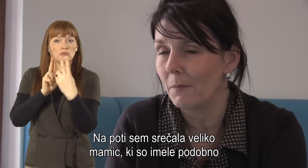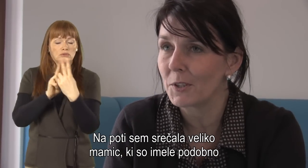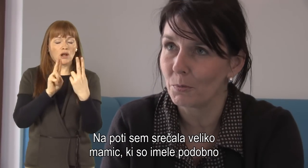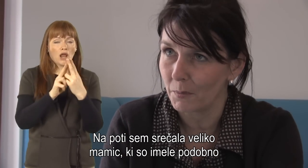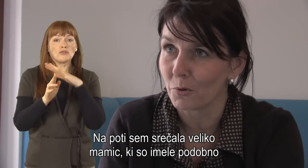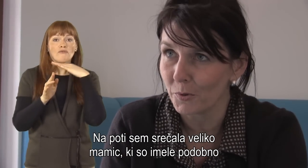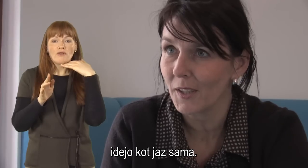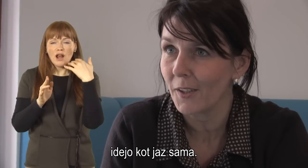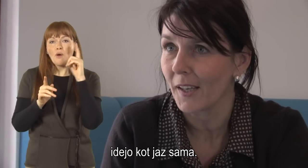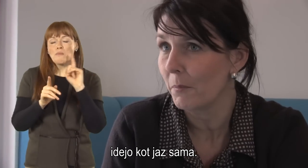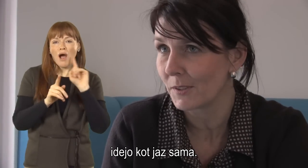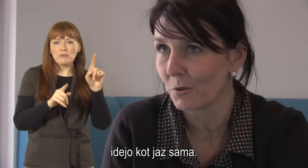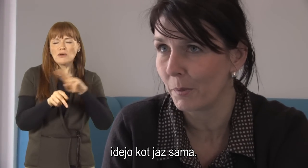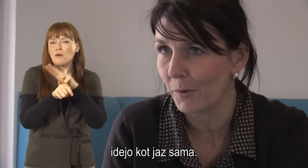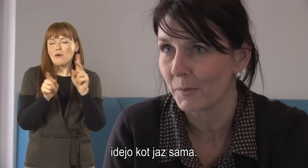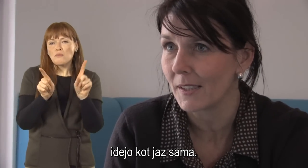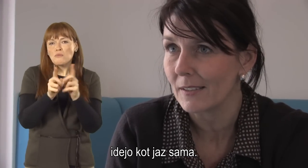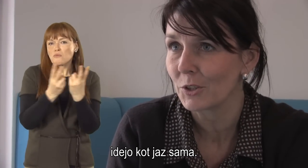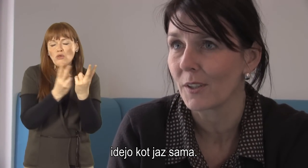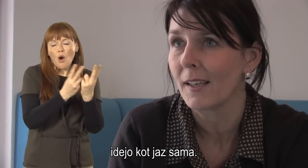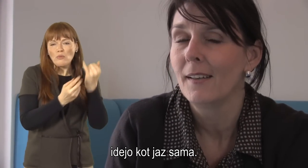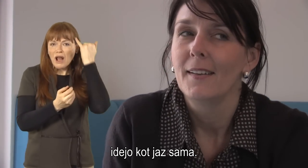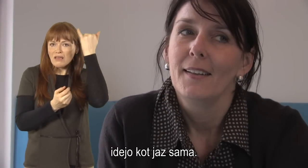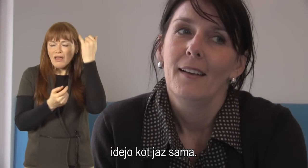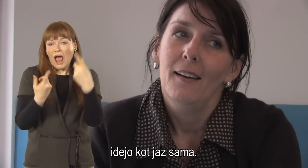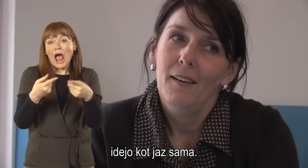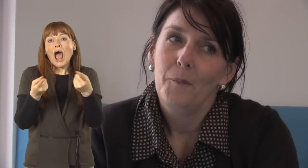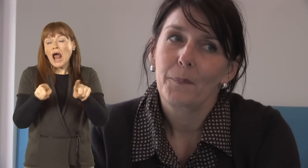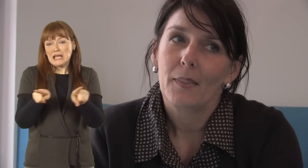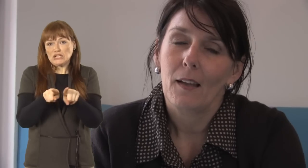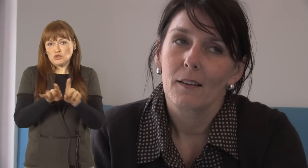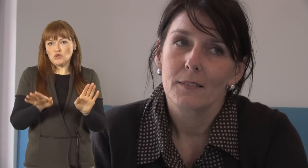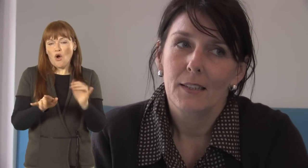enih mamic, ki so imele podobno idejo, ne, ali pa celo popolnoma identično, ne.